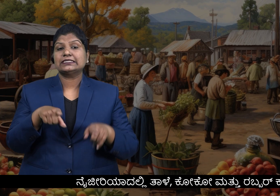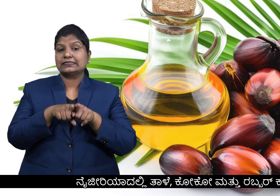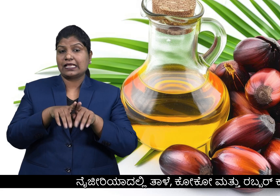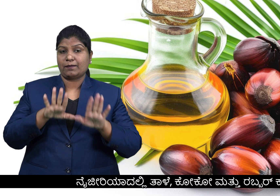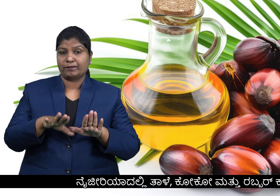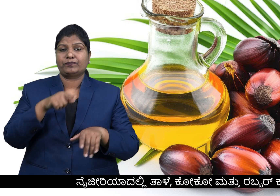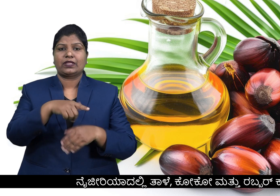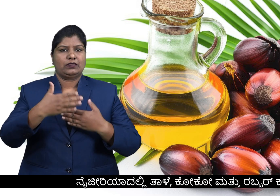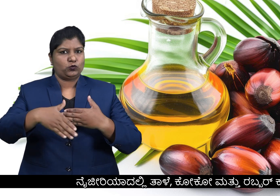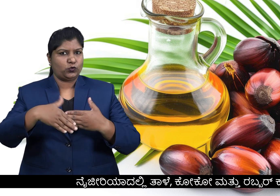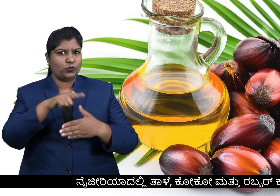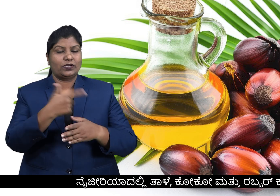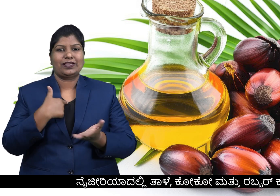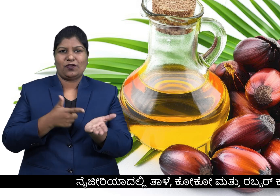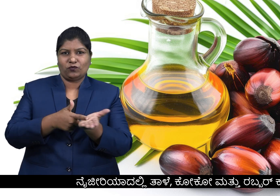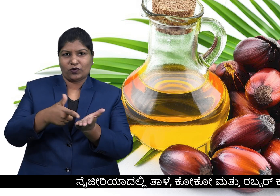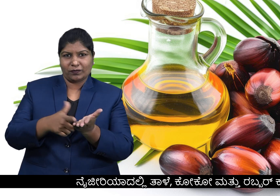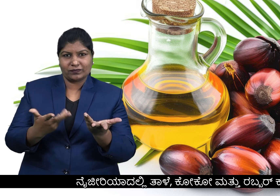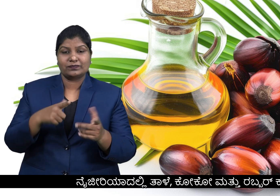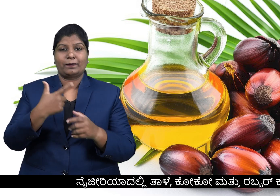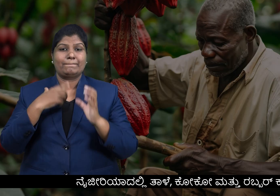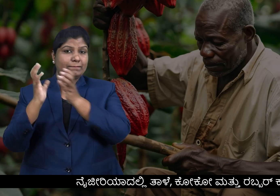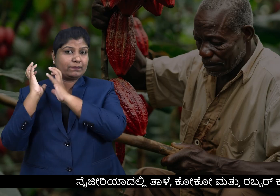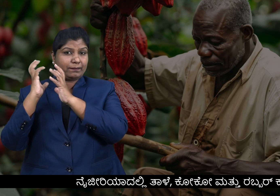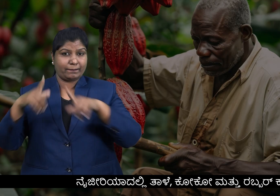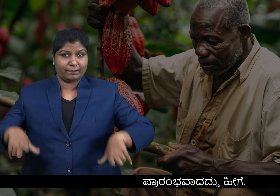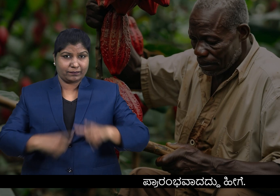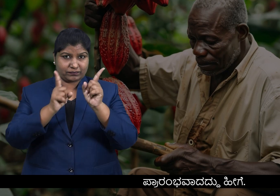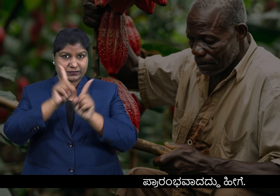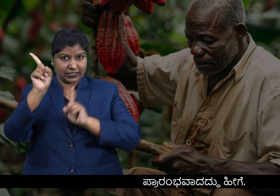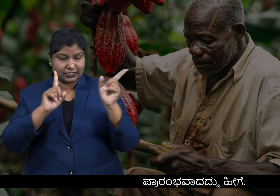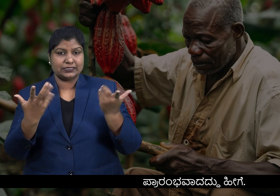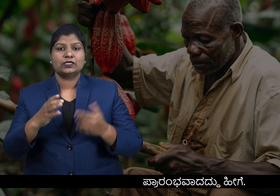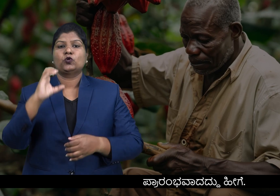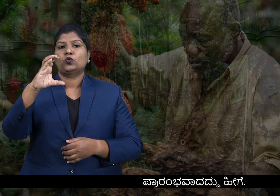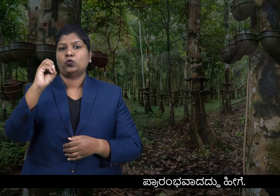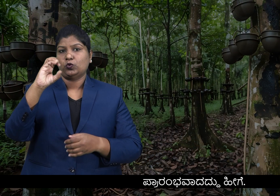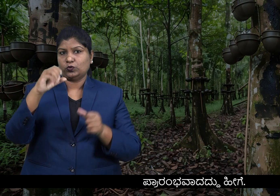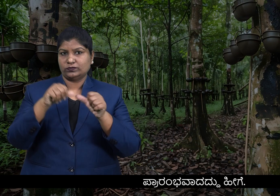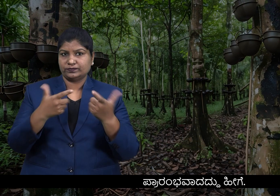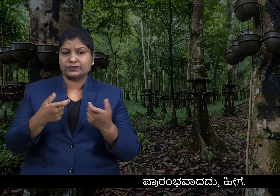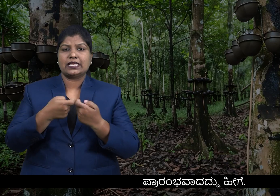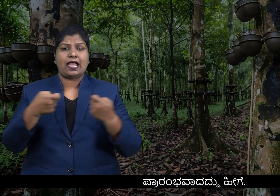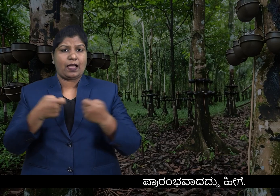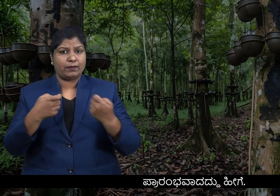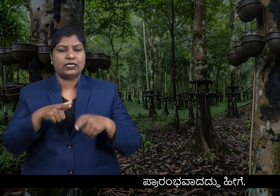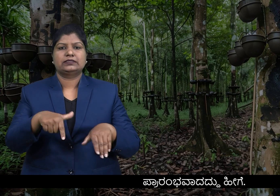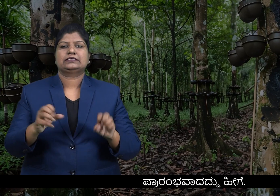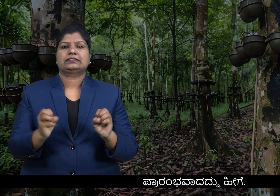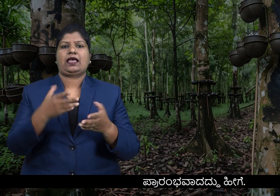ನೈಜೀರಿಯಾದಲ್ಲಿ ತಾಳೆ, ಕೋಕೋ ಮತ್ತು ರಬ್ಬರ್ ಕೃಷಿಯು ಪ್ರಾರಂಭವಾದದ್ದು ಹೀಗೆ.